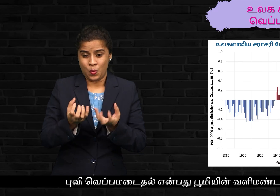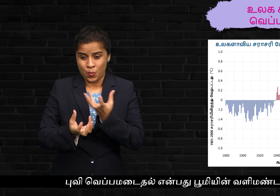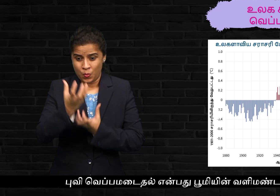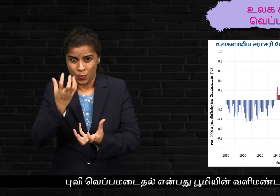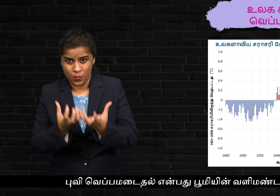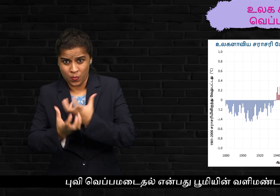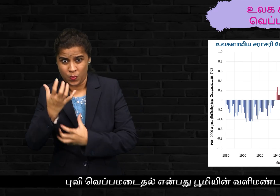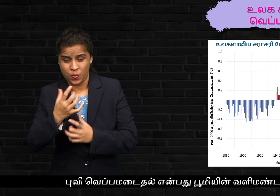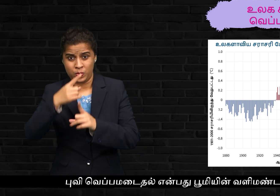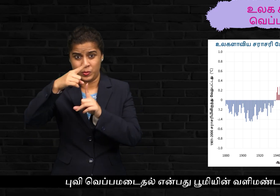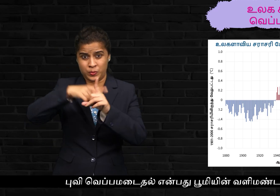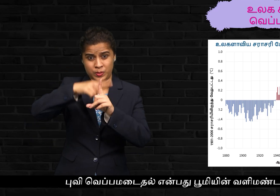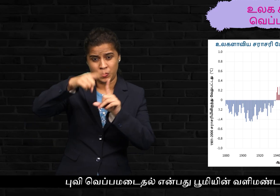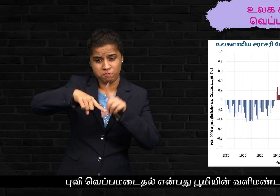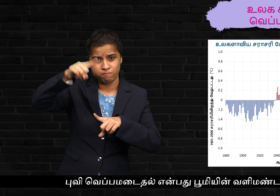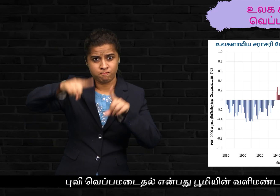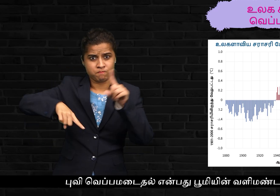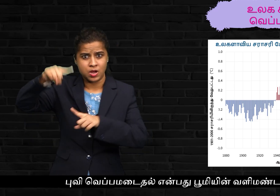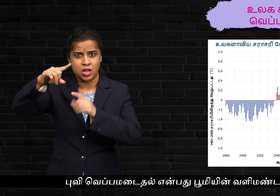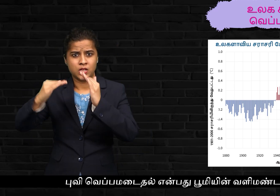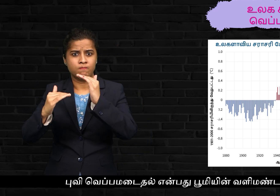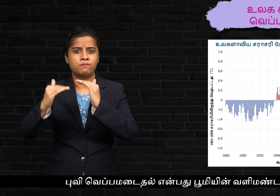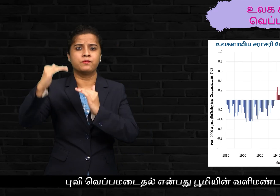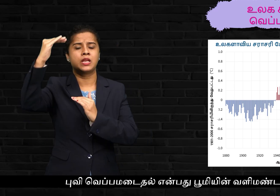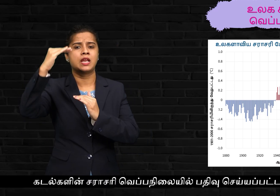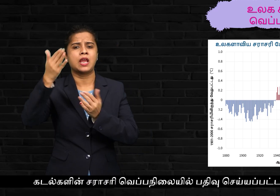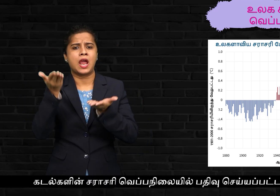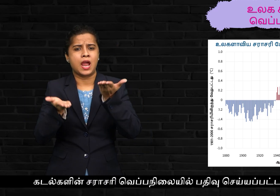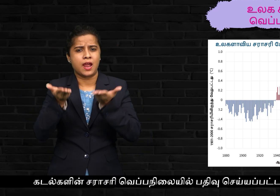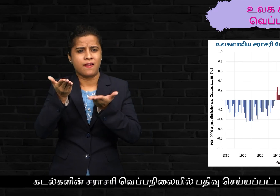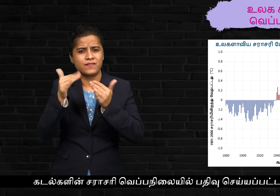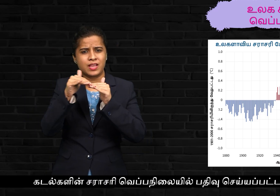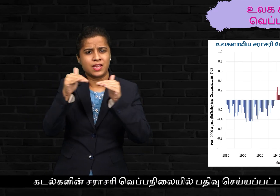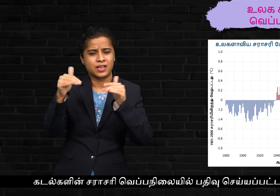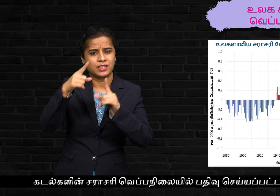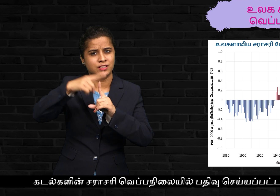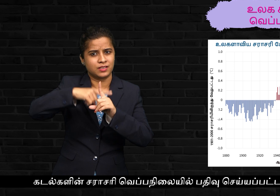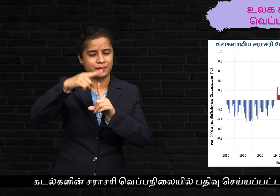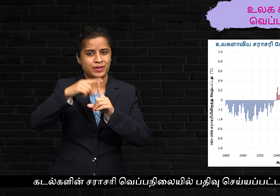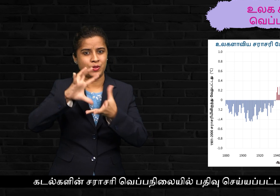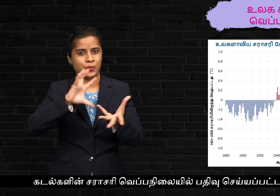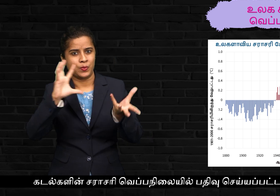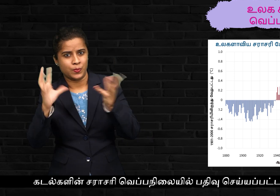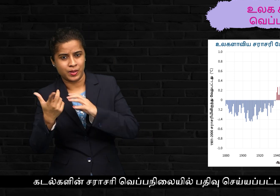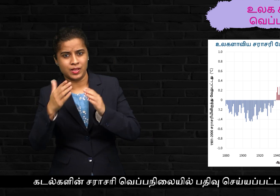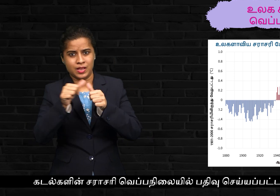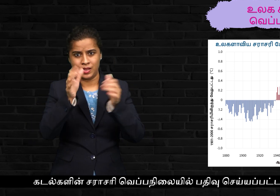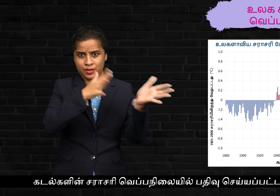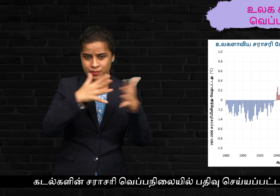என்பது பூமியின் வளிமண்டலம் மற்றும் கடல்களின் சராசரி வெப்பநிலையில் பதிவு செய்யப்பட்ட அதிகரிப்பு